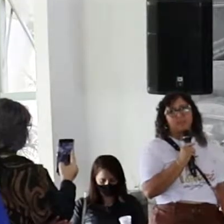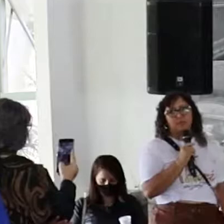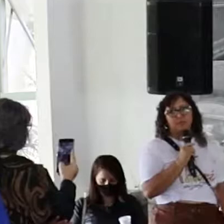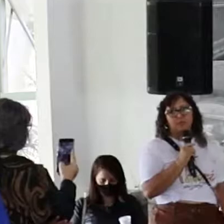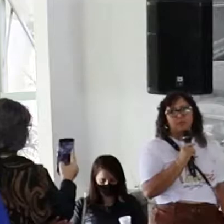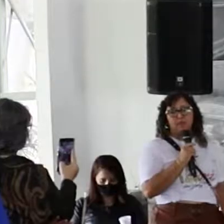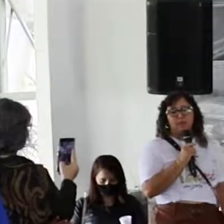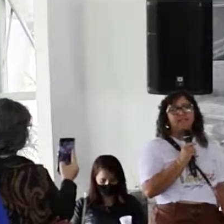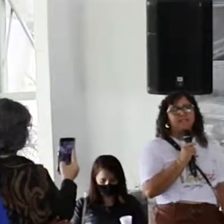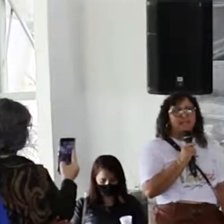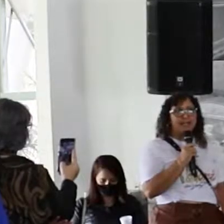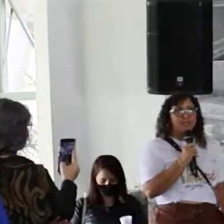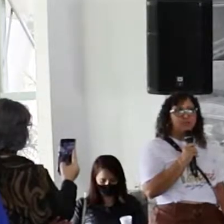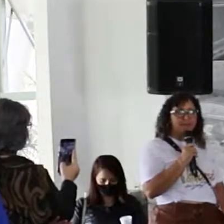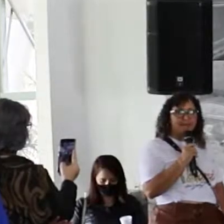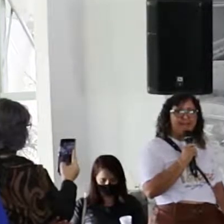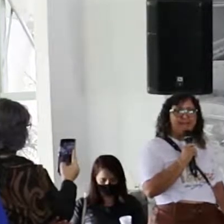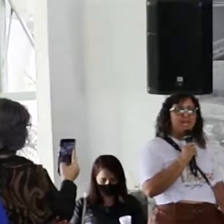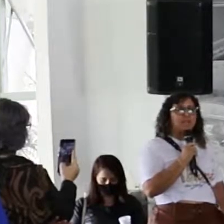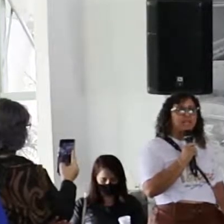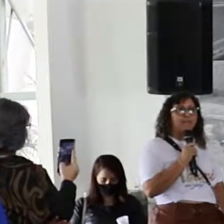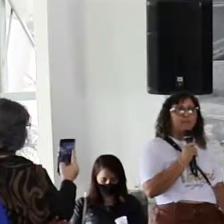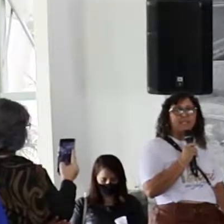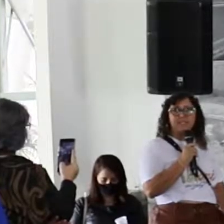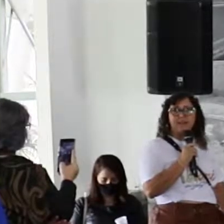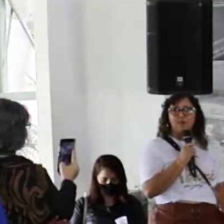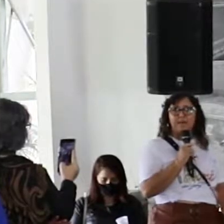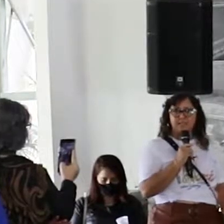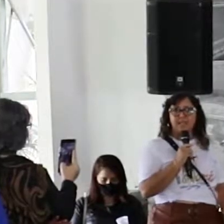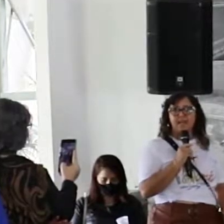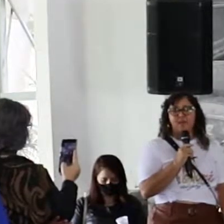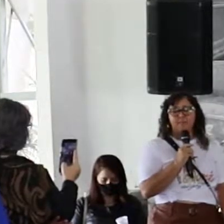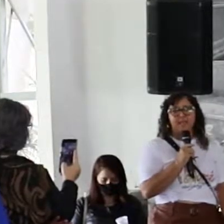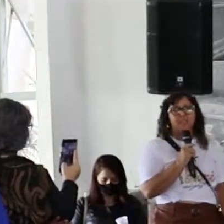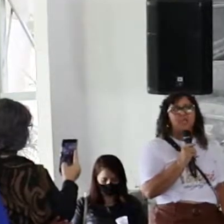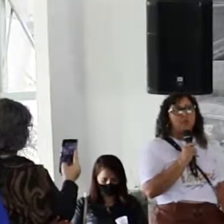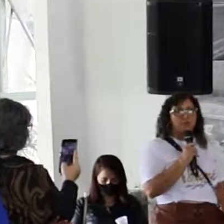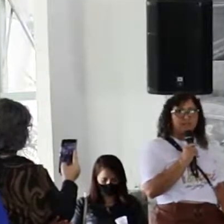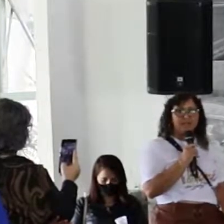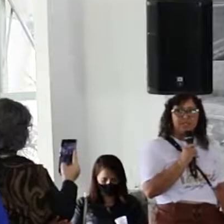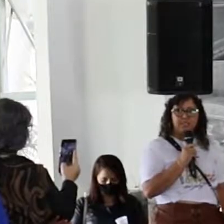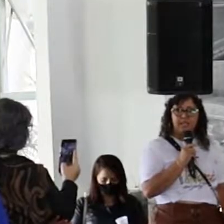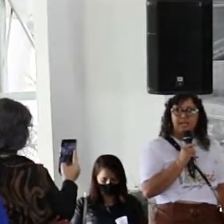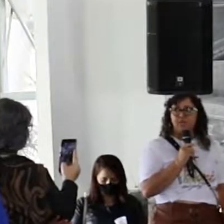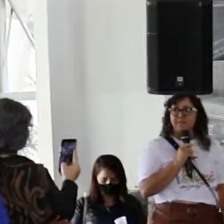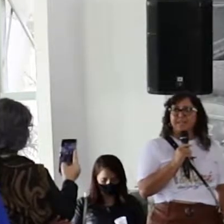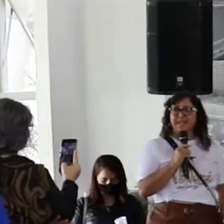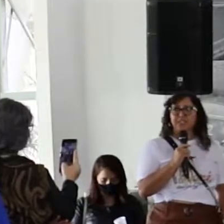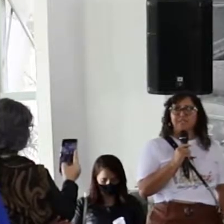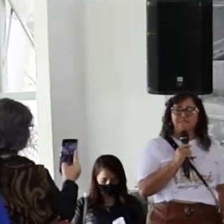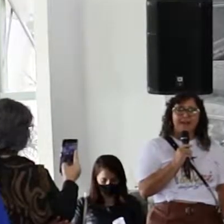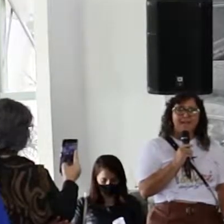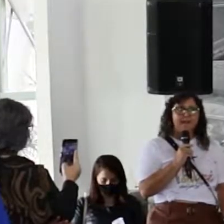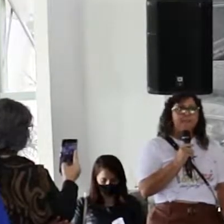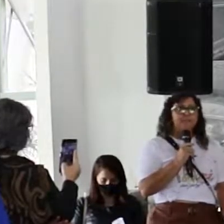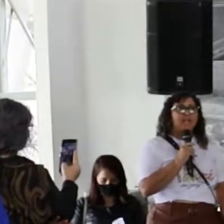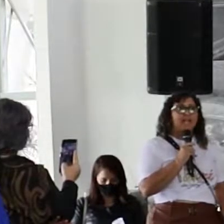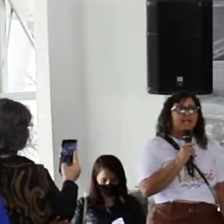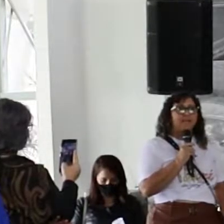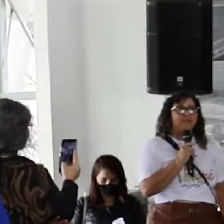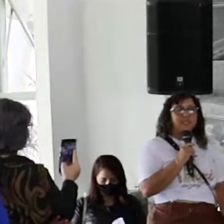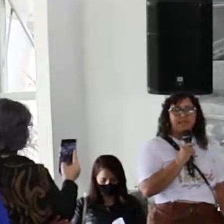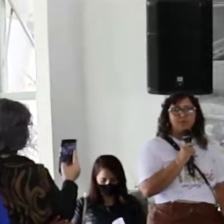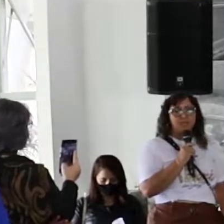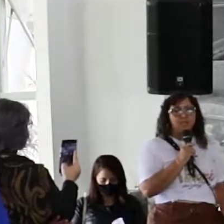está começando essa cidade do Guará ela tem potencial para ser realmente uma cidade inteligente uma cidade que